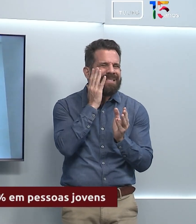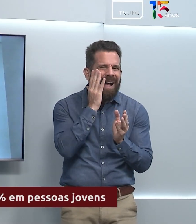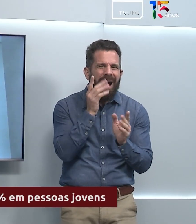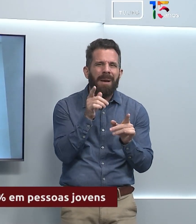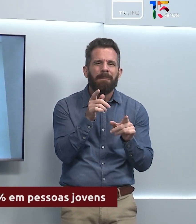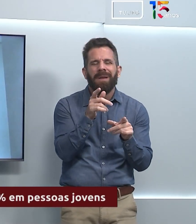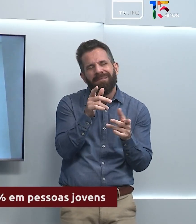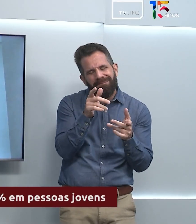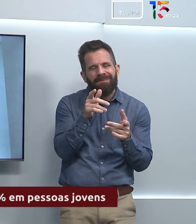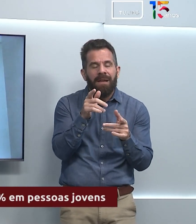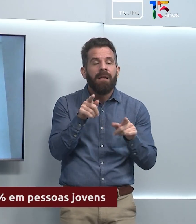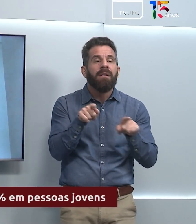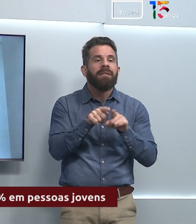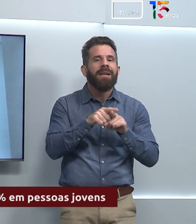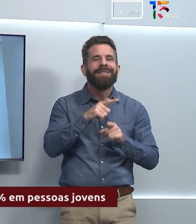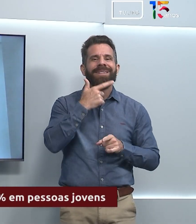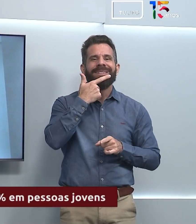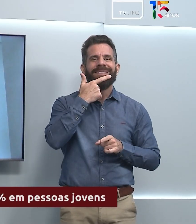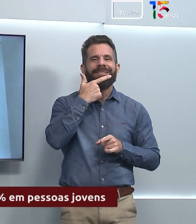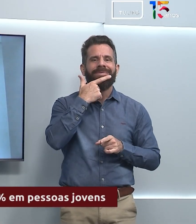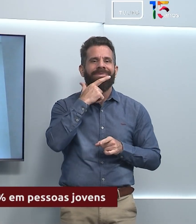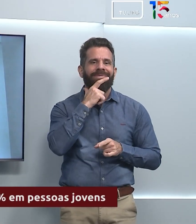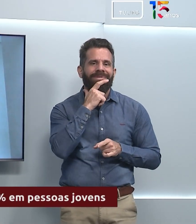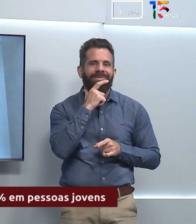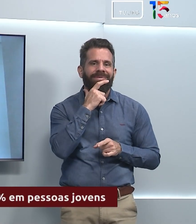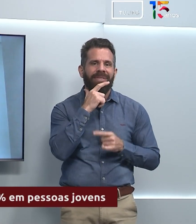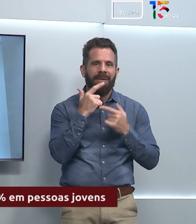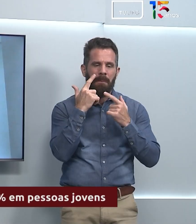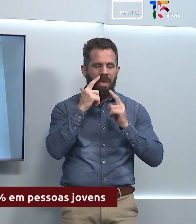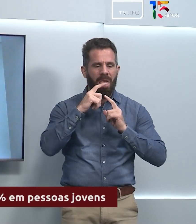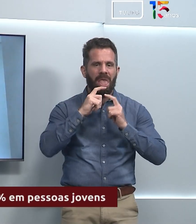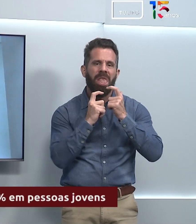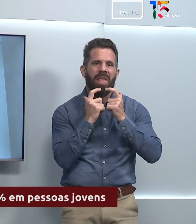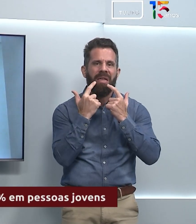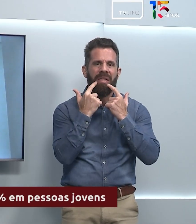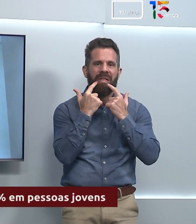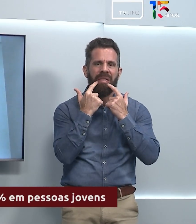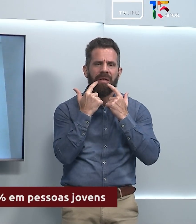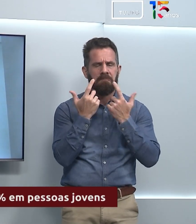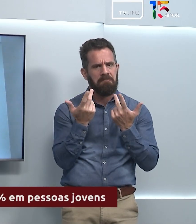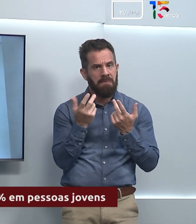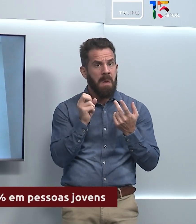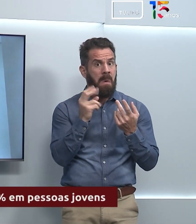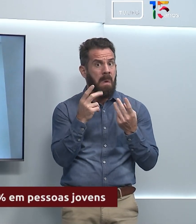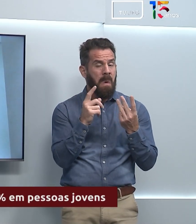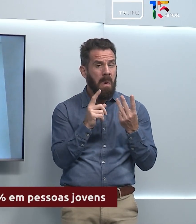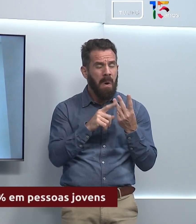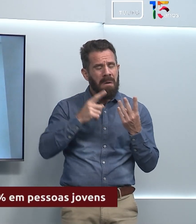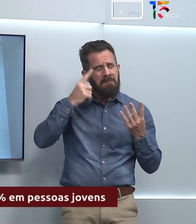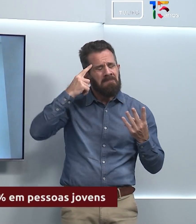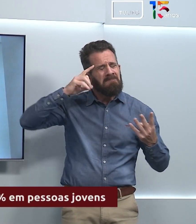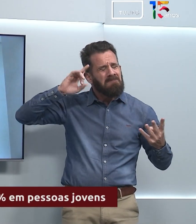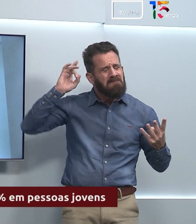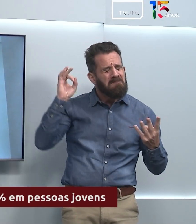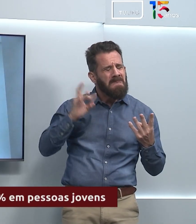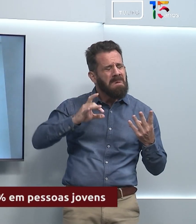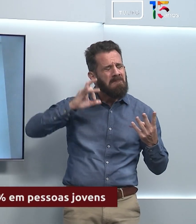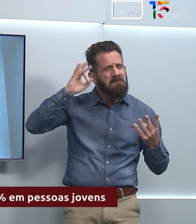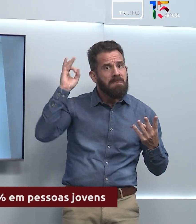atenção nisso, ao sorriso que desviou, ou até mesmo aquelas dores de cabeça que são inéditas na vida da